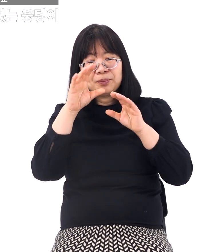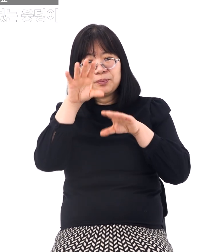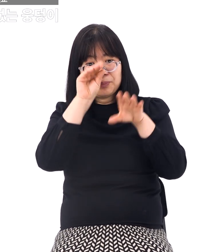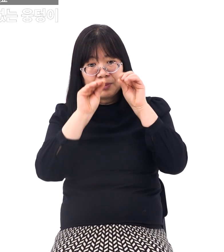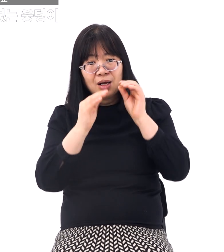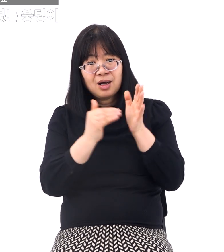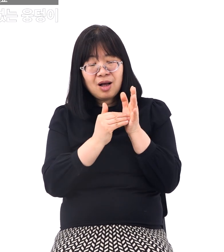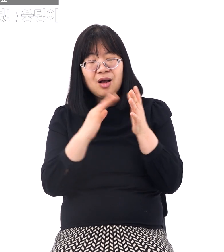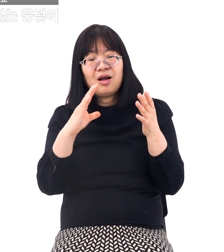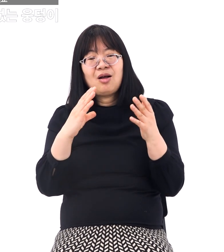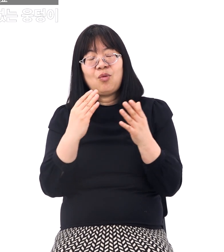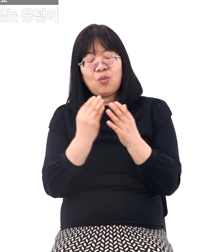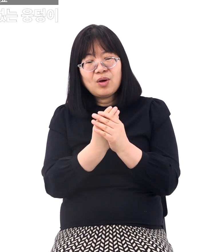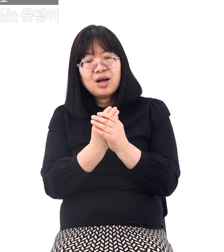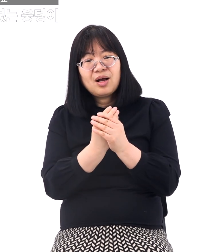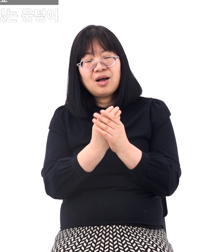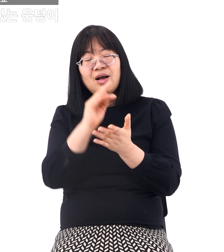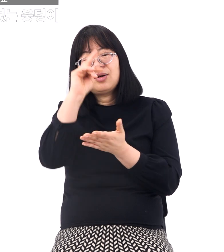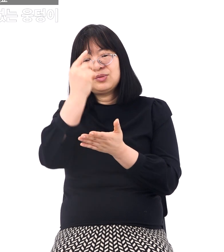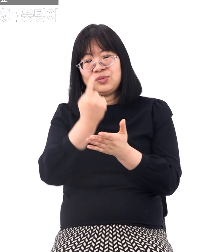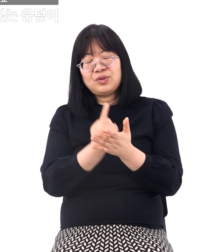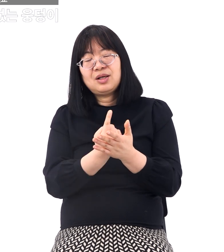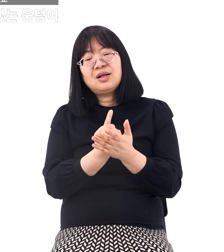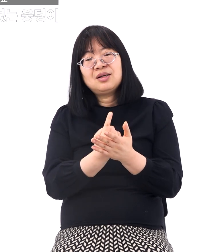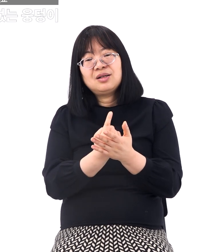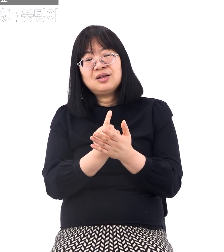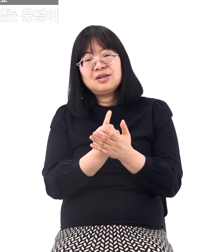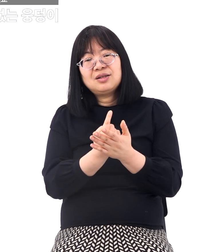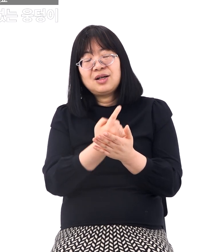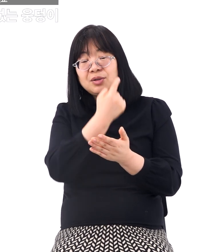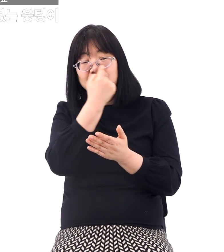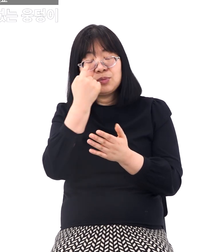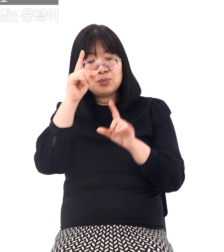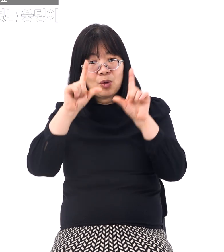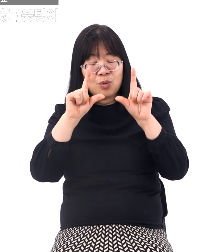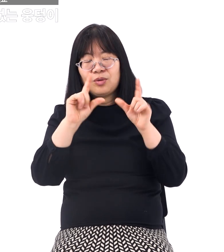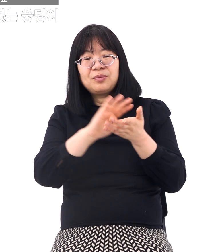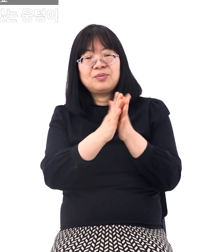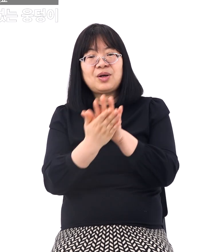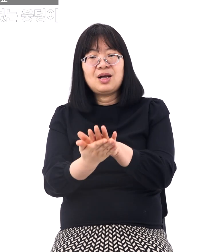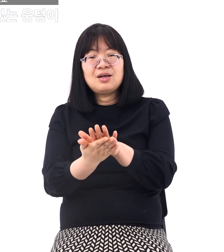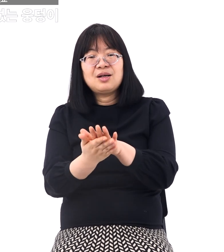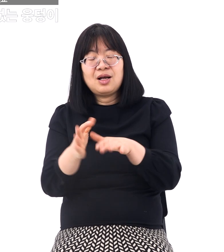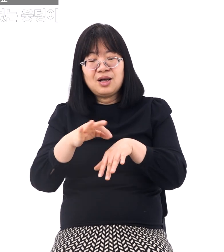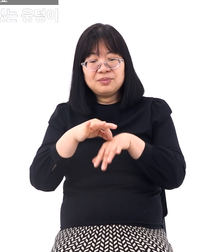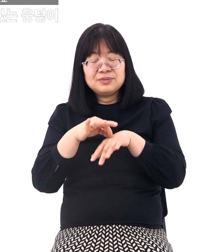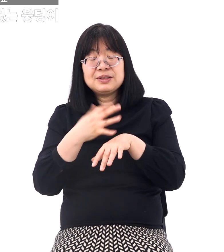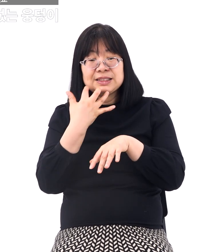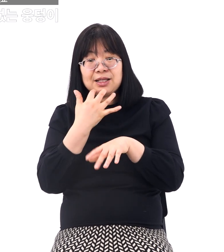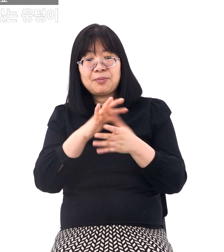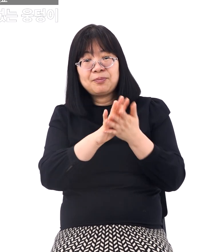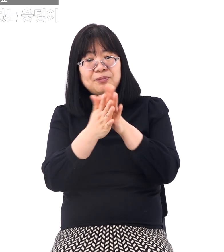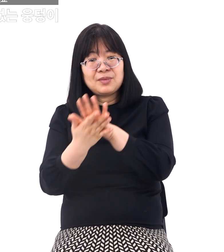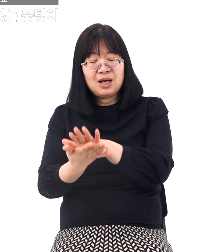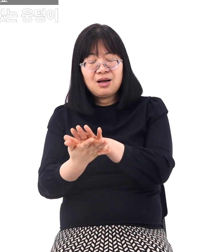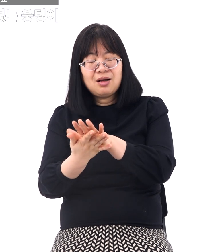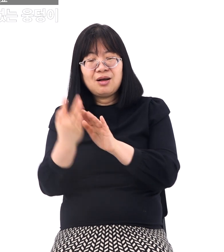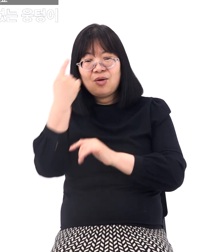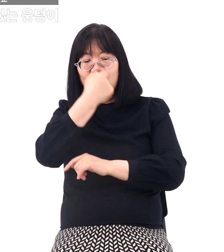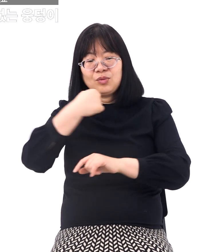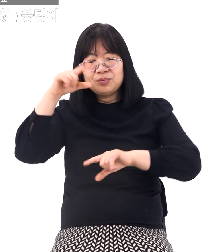듣고 완전히 돌아와서 눈빛도 달라지고 피부빛도 달라지고